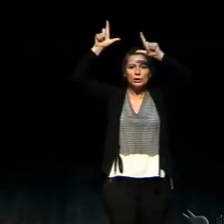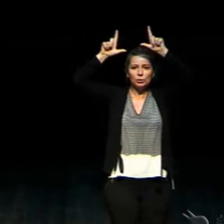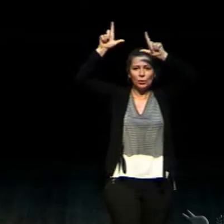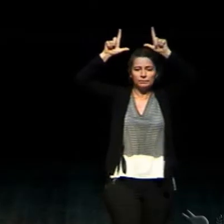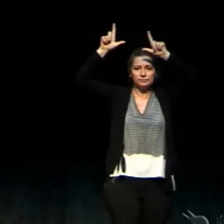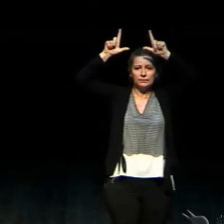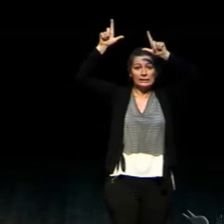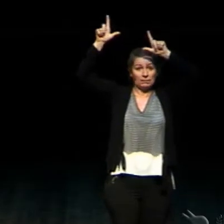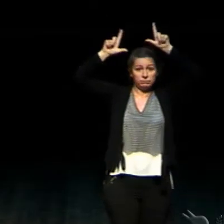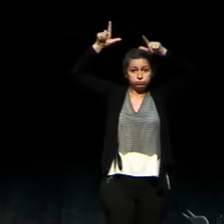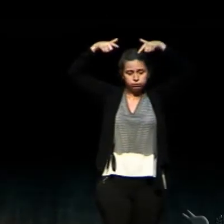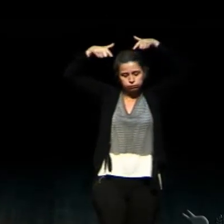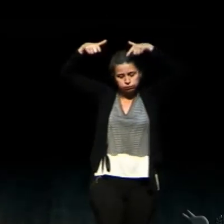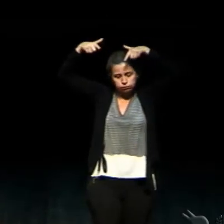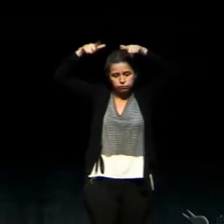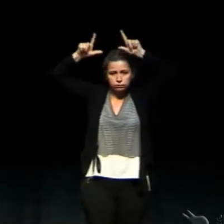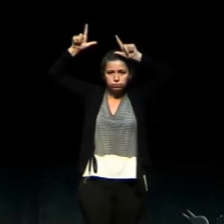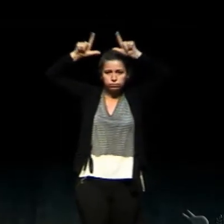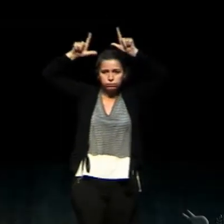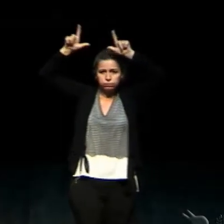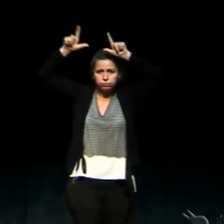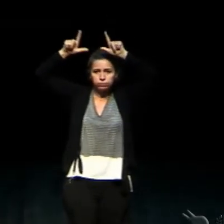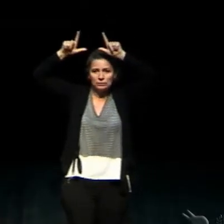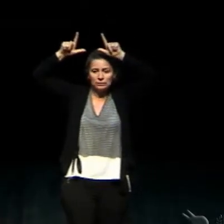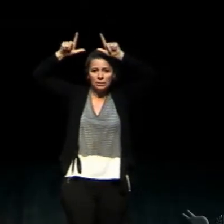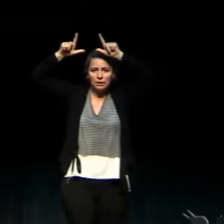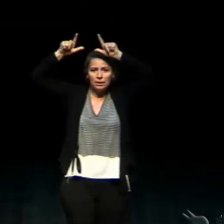um bloqueio, é como se fosse um monitor e dentro da hipótese